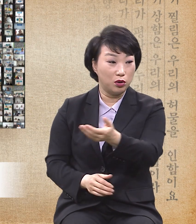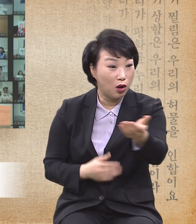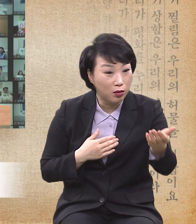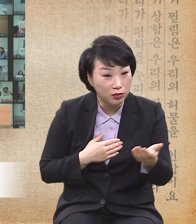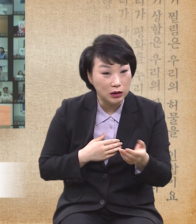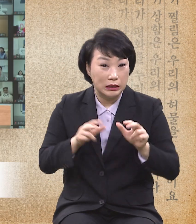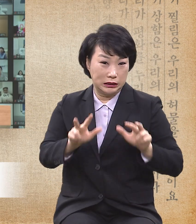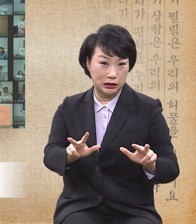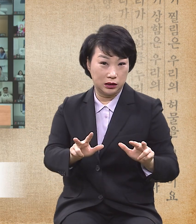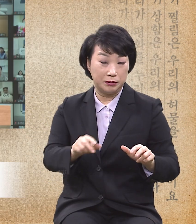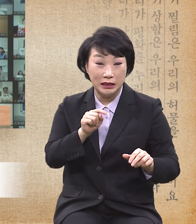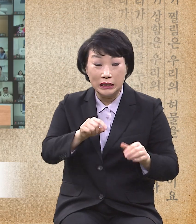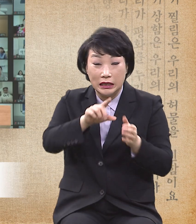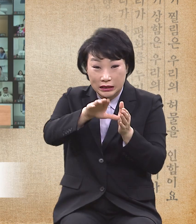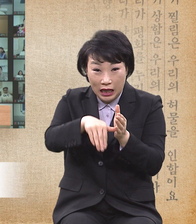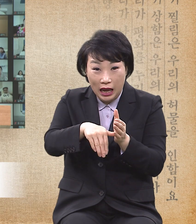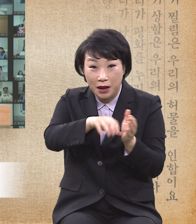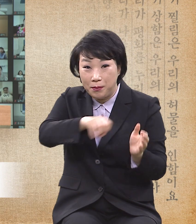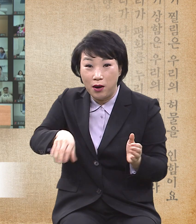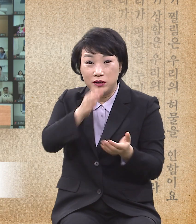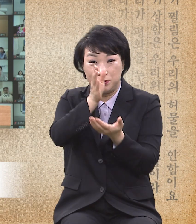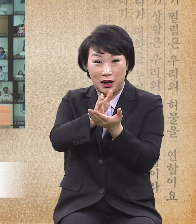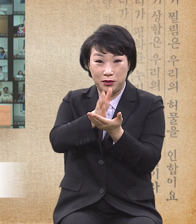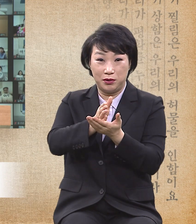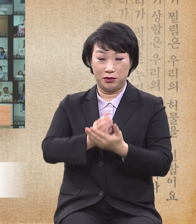절대로 지금 때를 놓치지 마라.